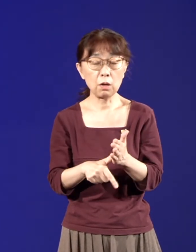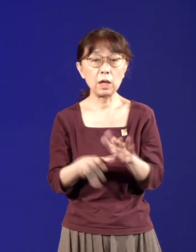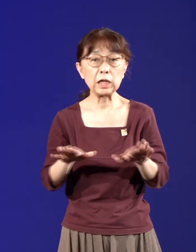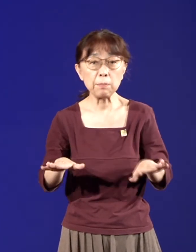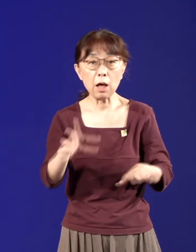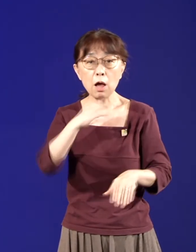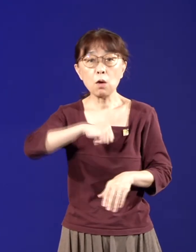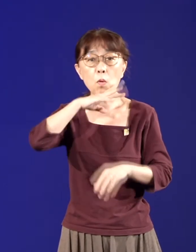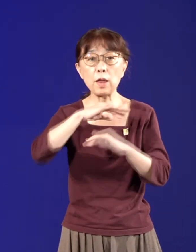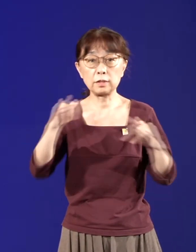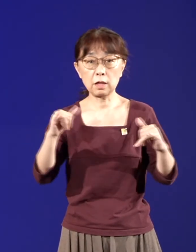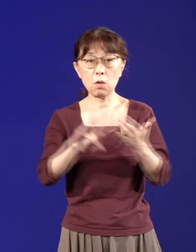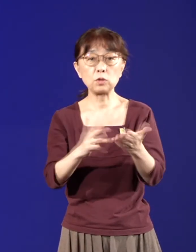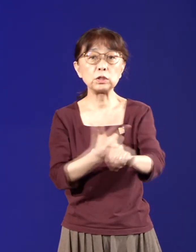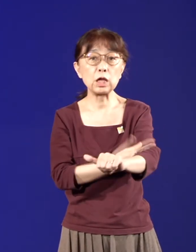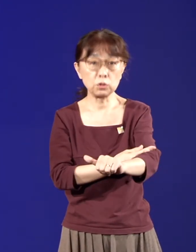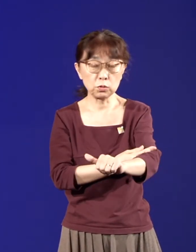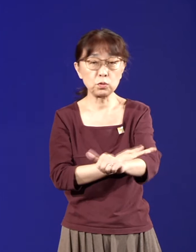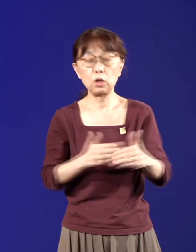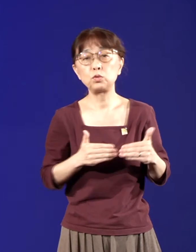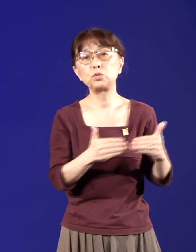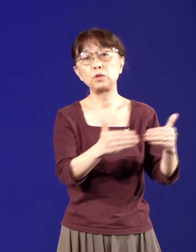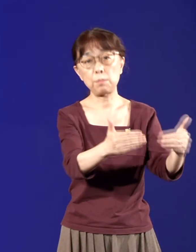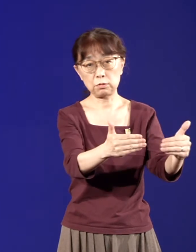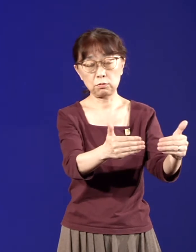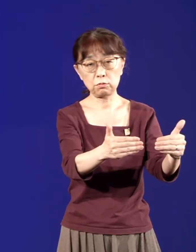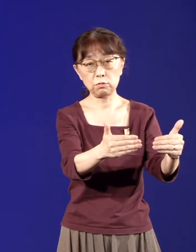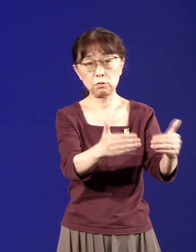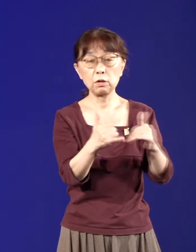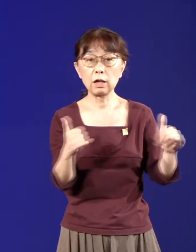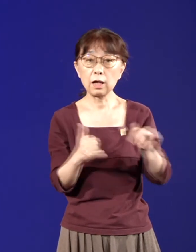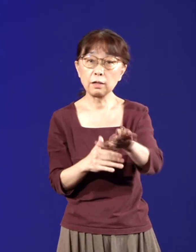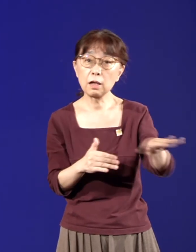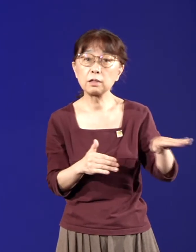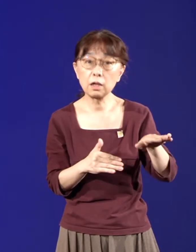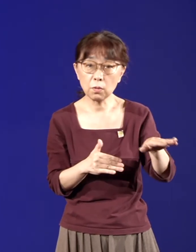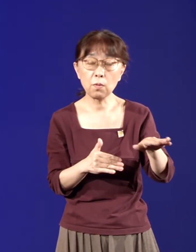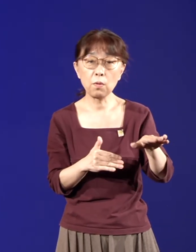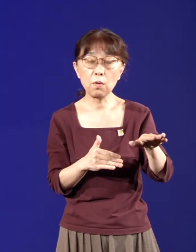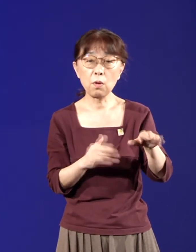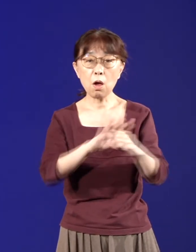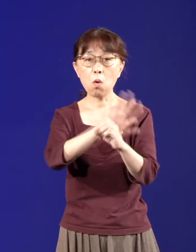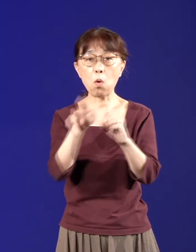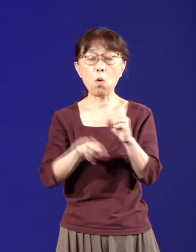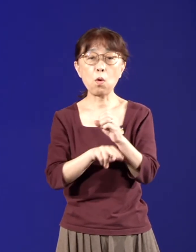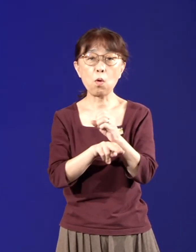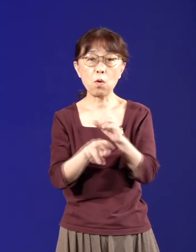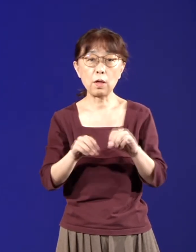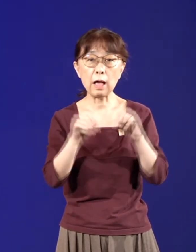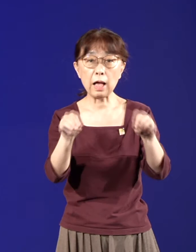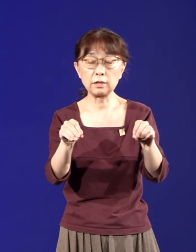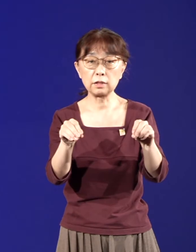者の方のワクチン接種が進んでおります、そういった方々のコロナに感染する割合、あ